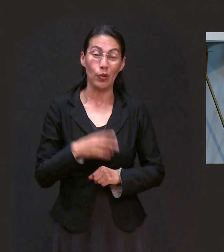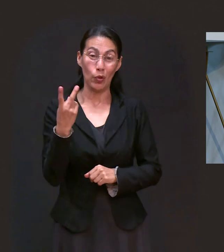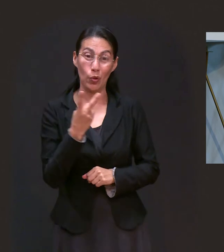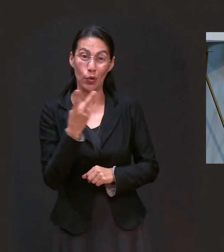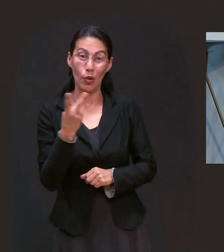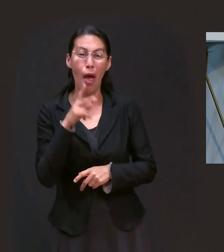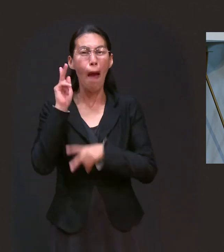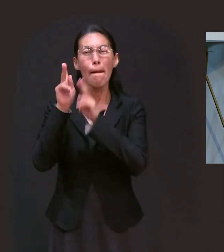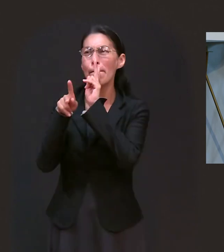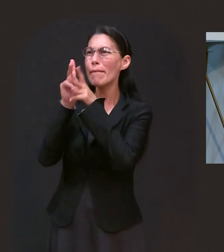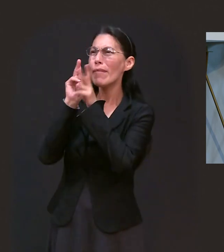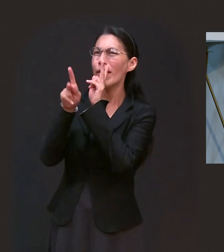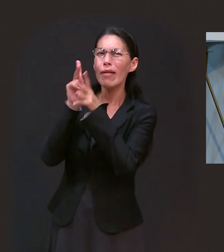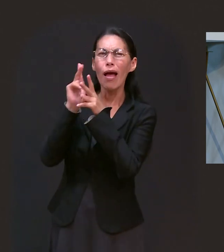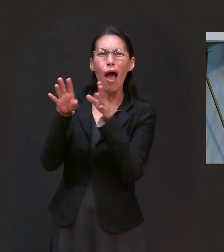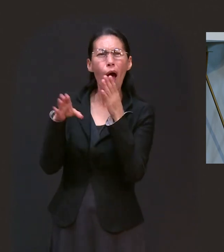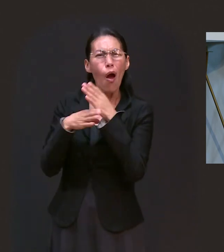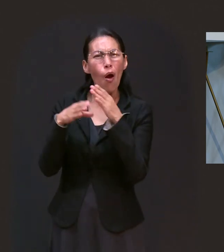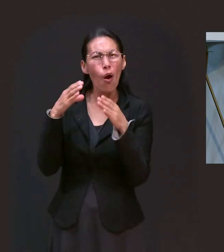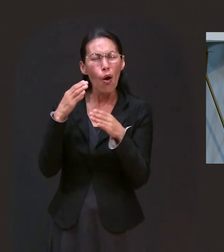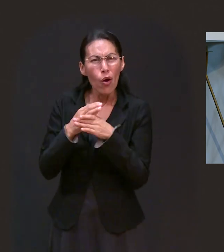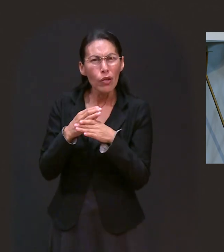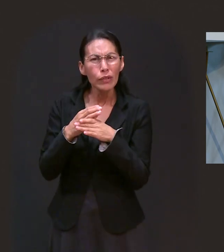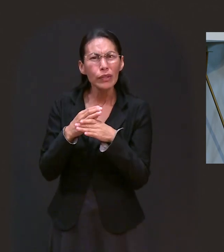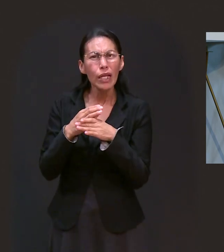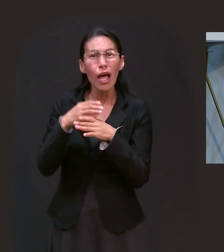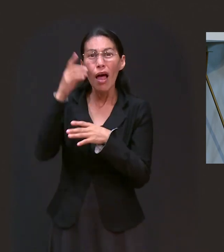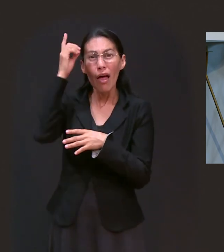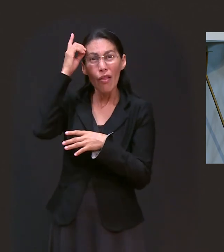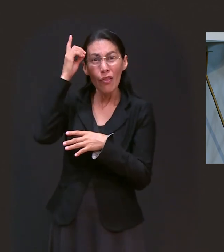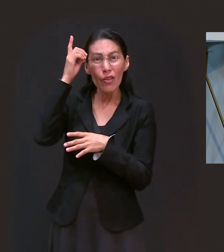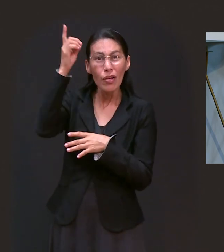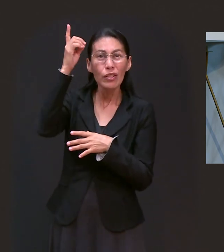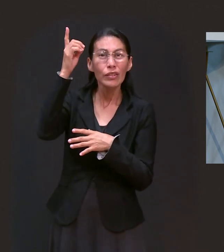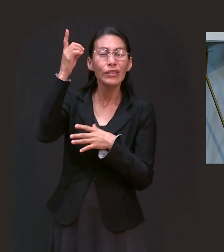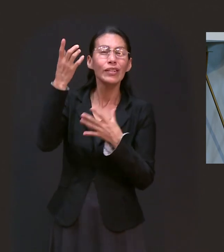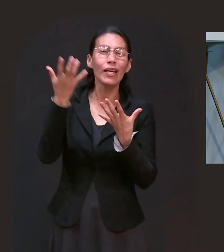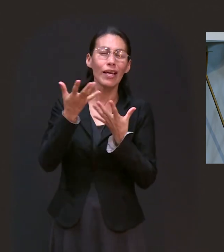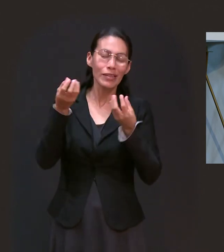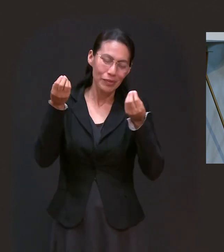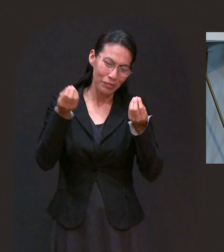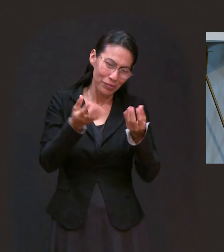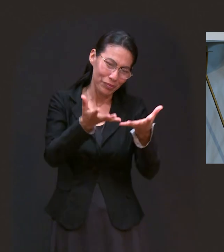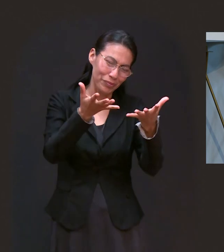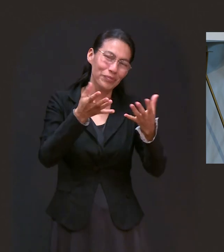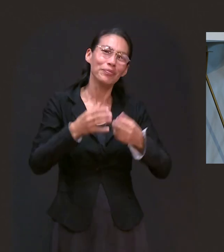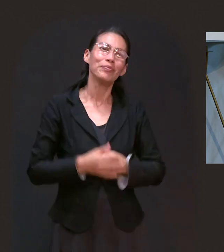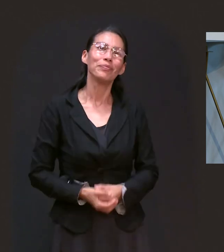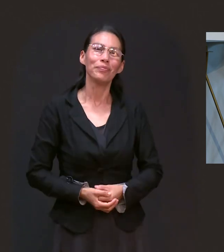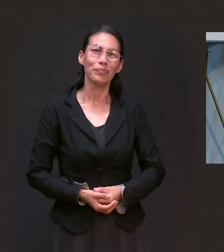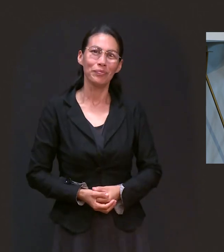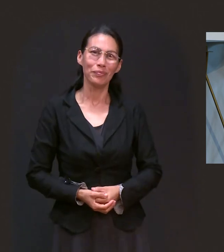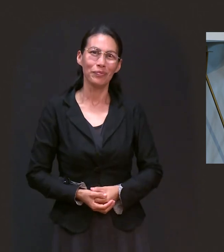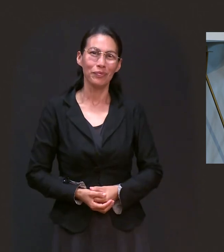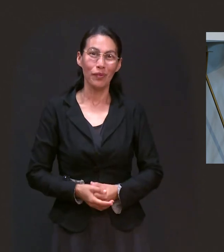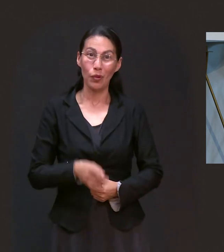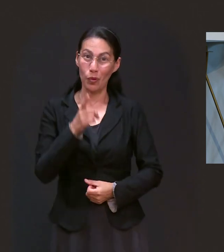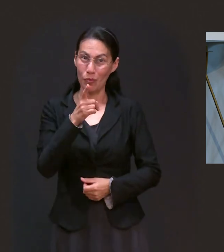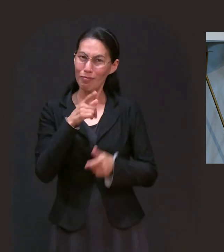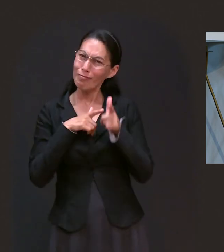a contarnos las grandes cosas que ha hecho dios con ellos